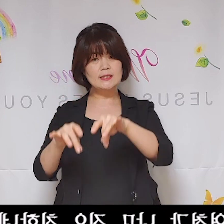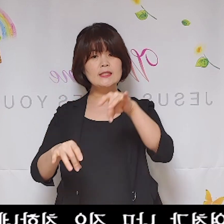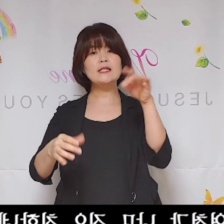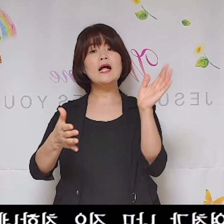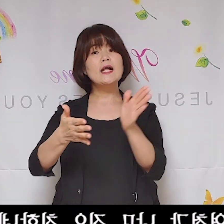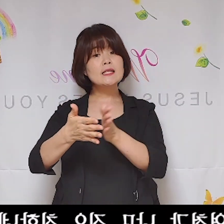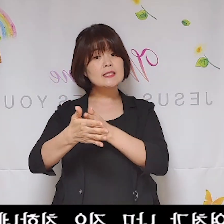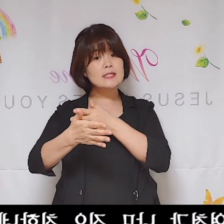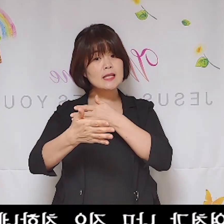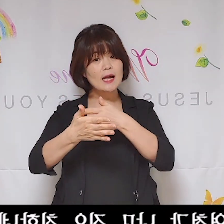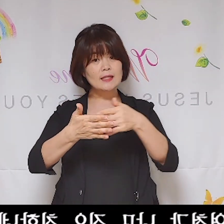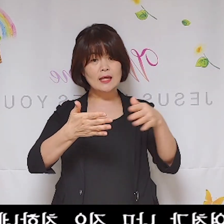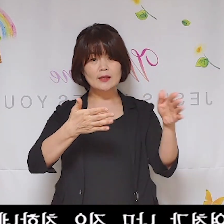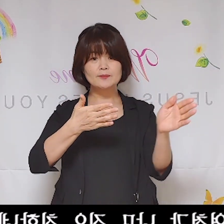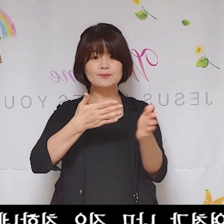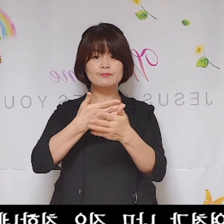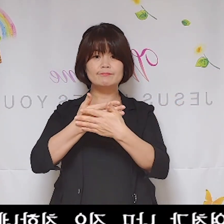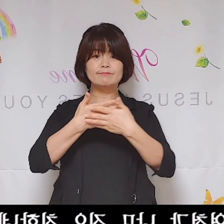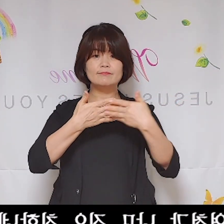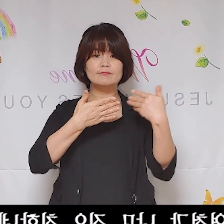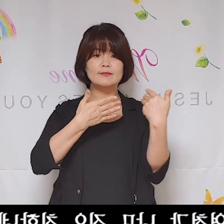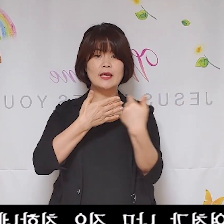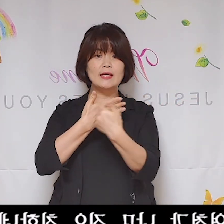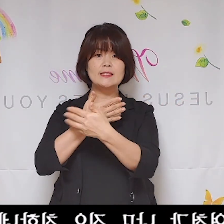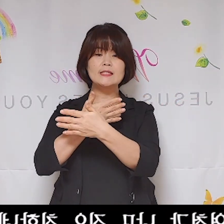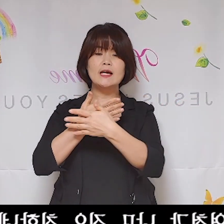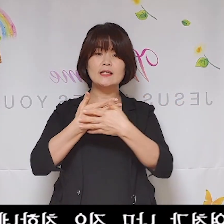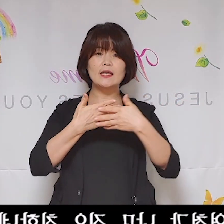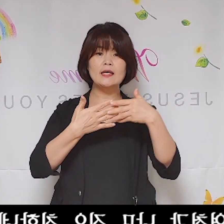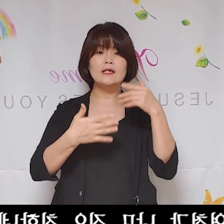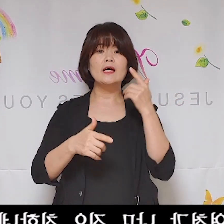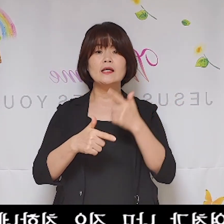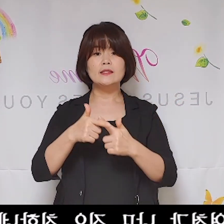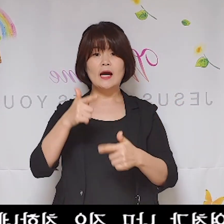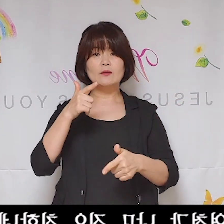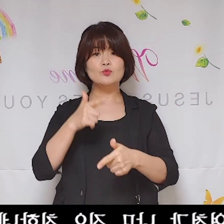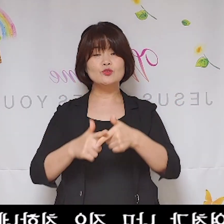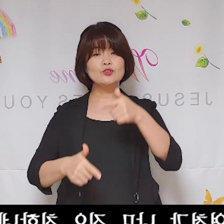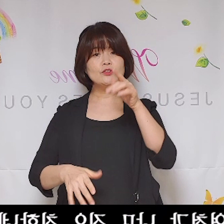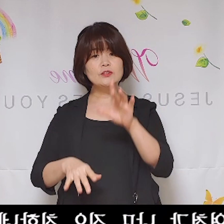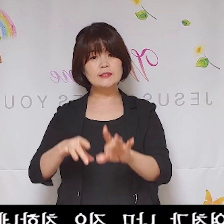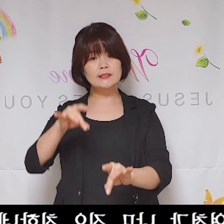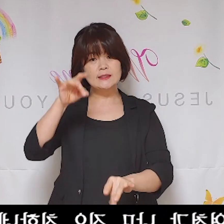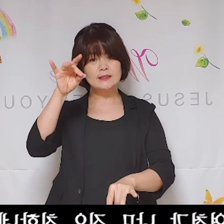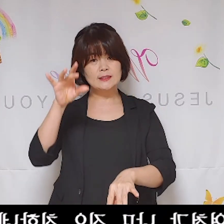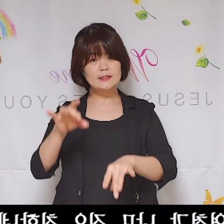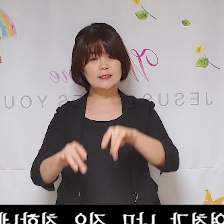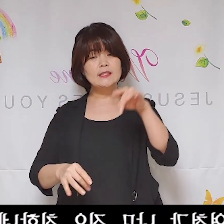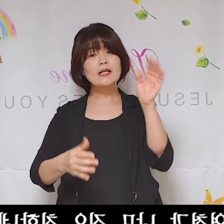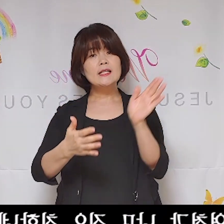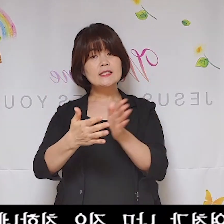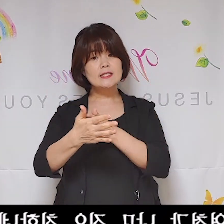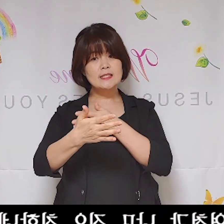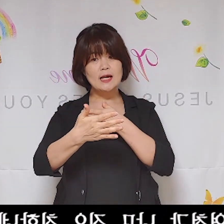진을 칠하네. 네, 칠하네. 나무 진을